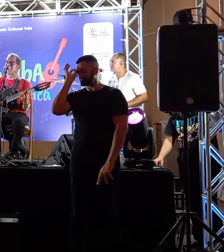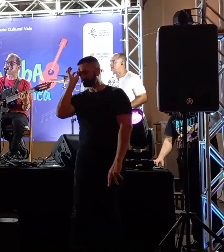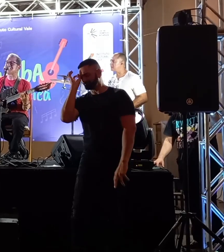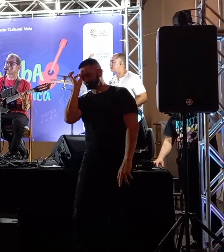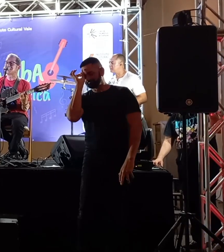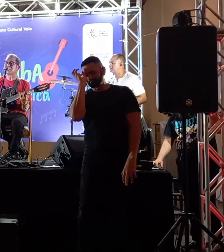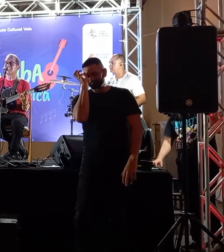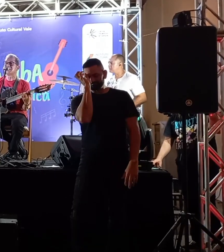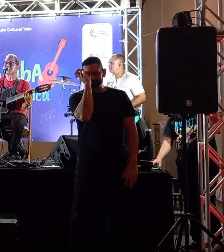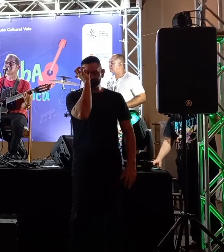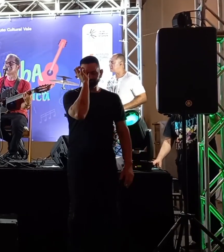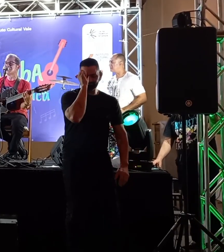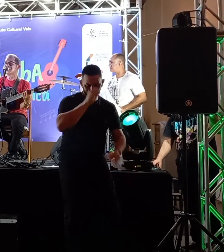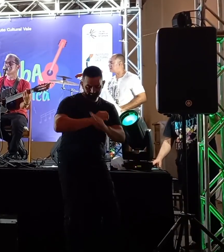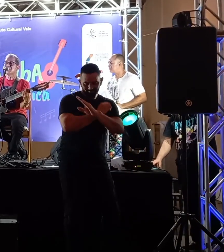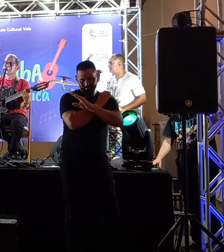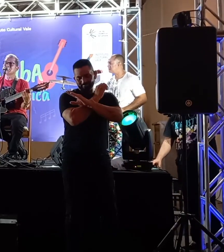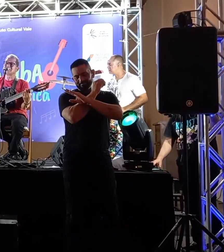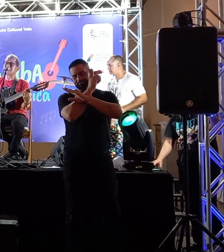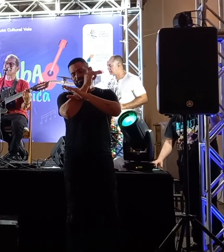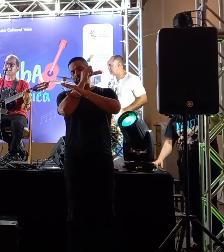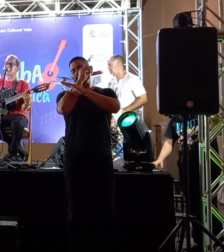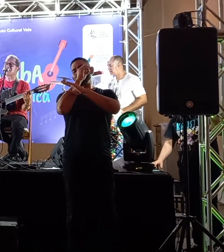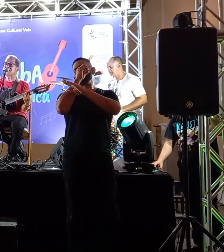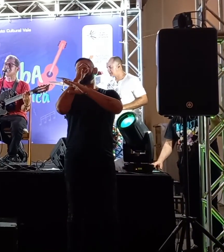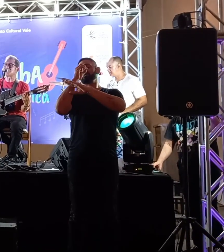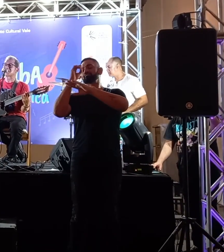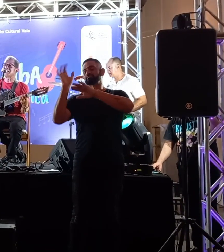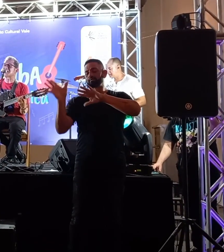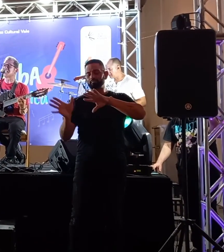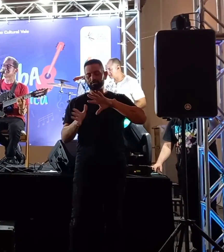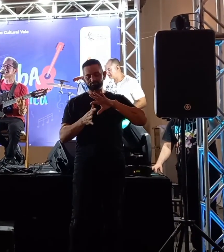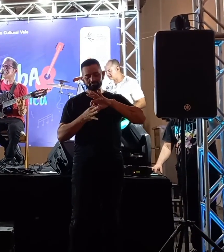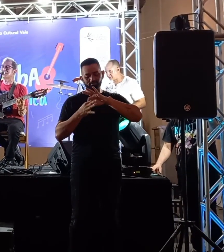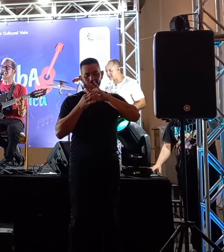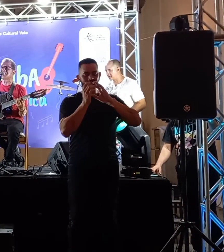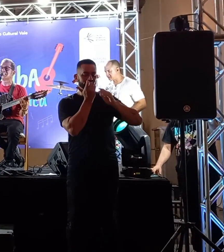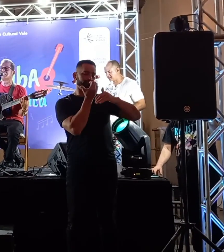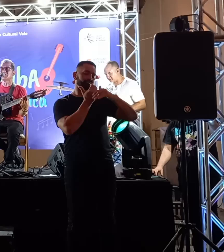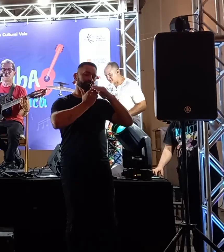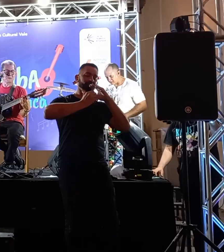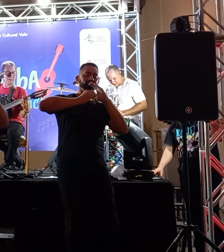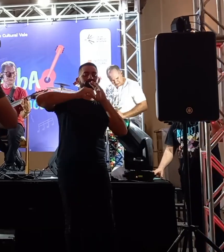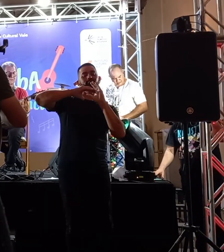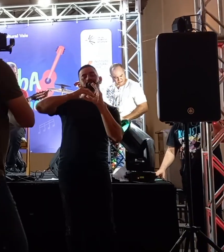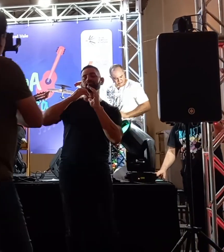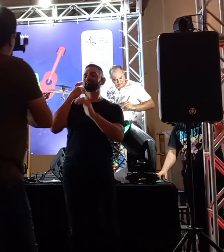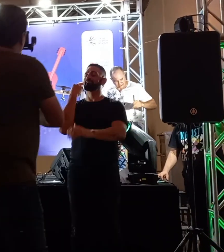adormecido bem cedo, nos alinhavos da canção.